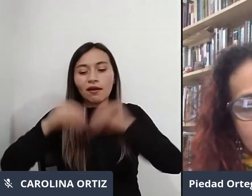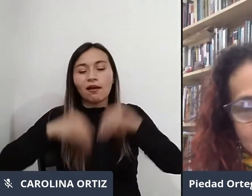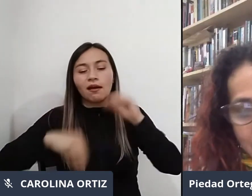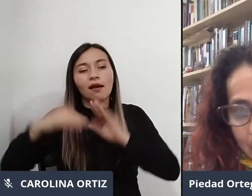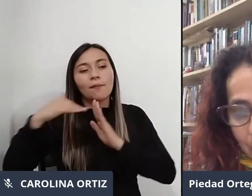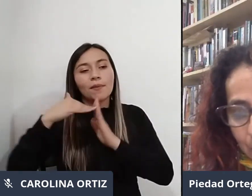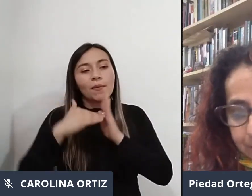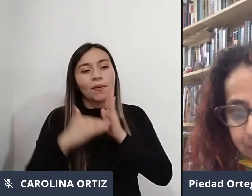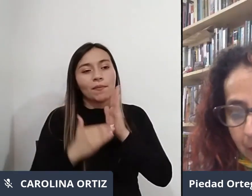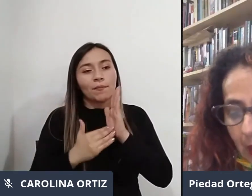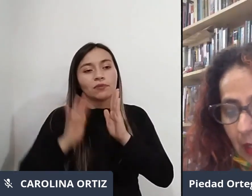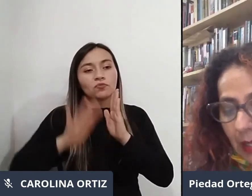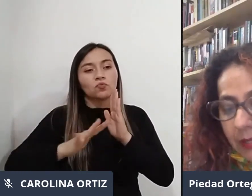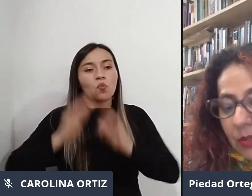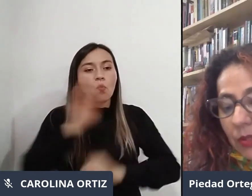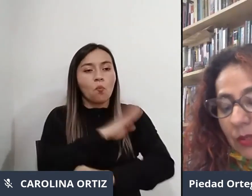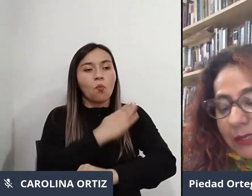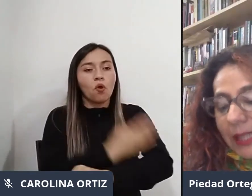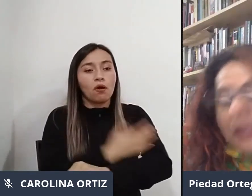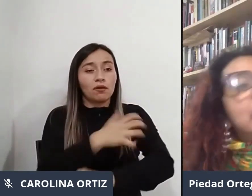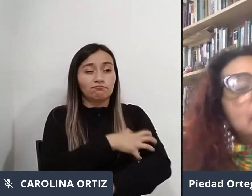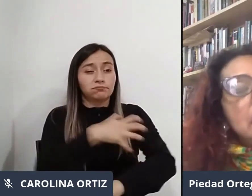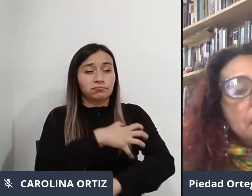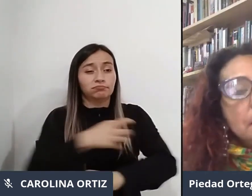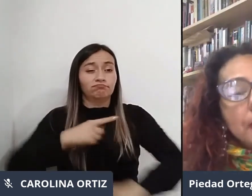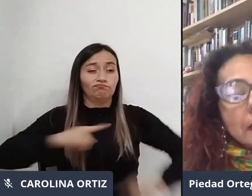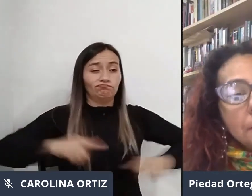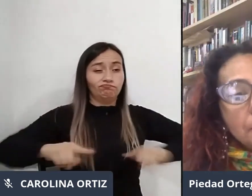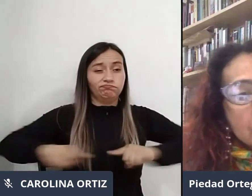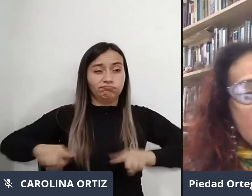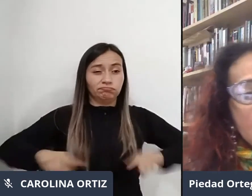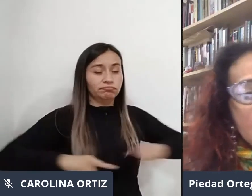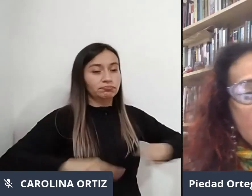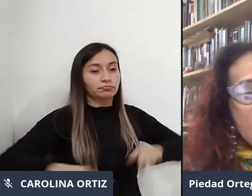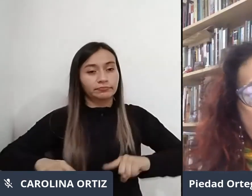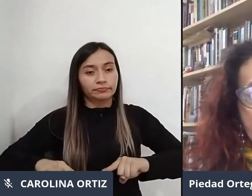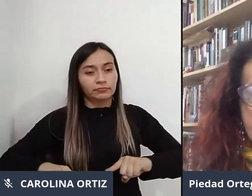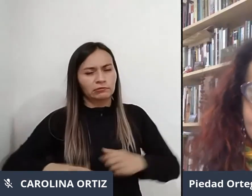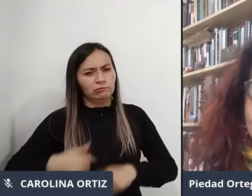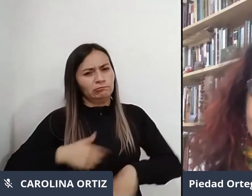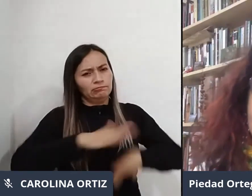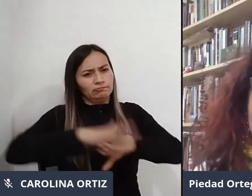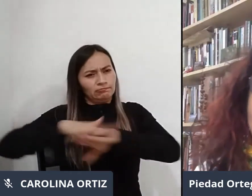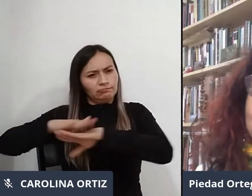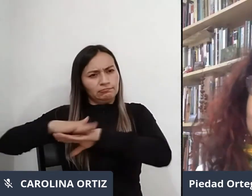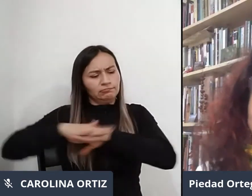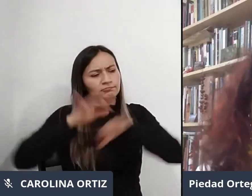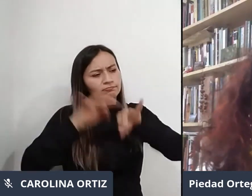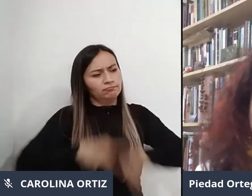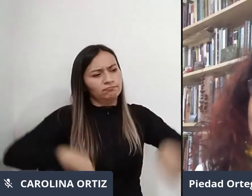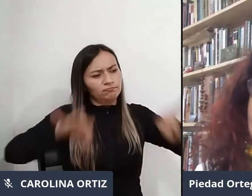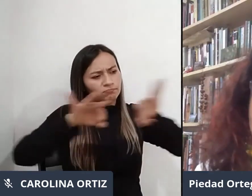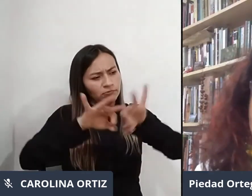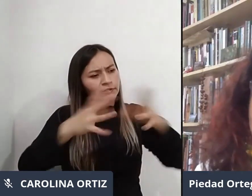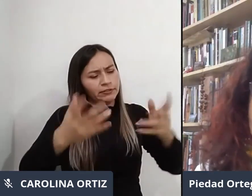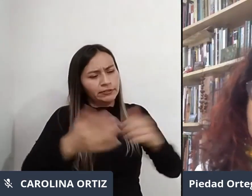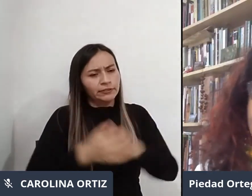poder excesivo. Esta alerta me parece importante porque necesitamos